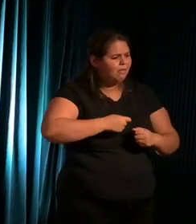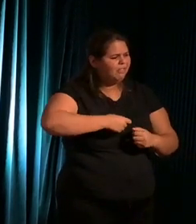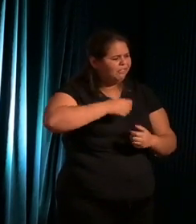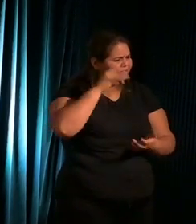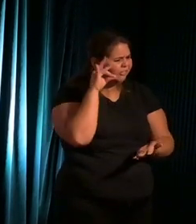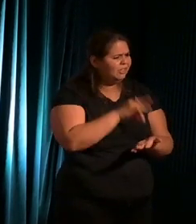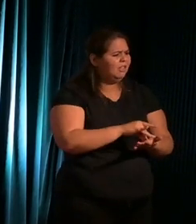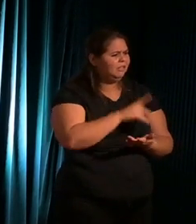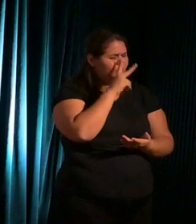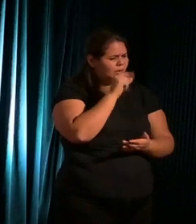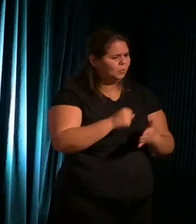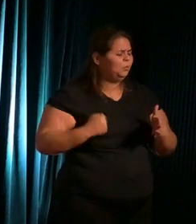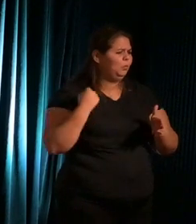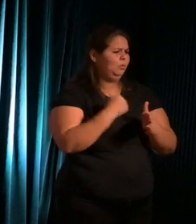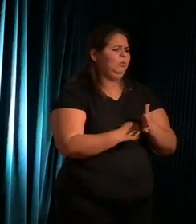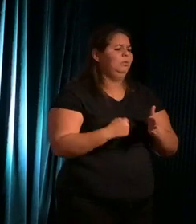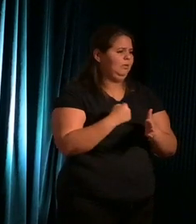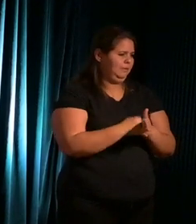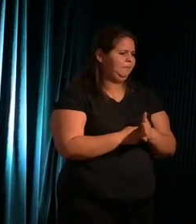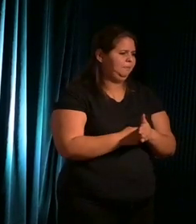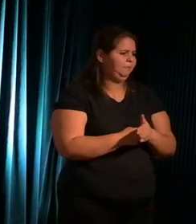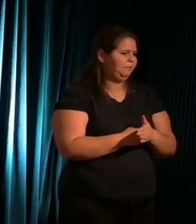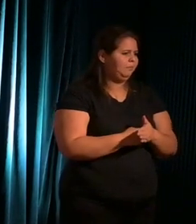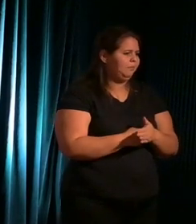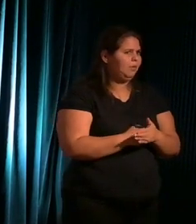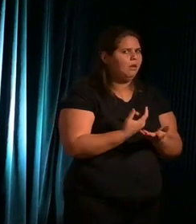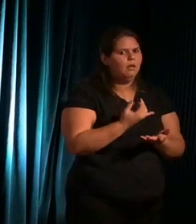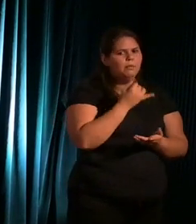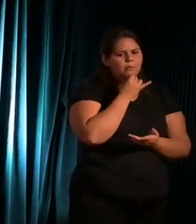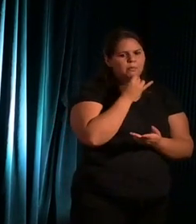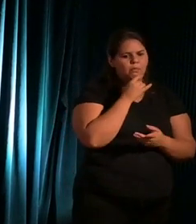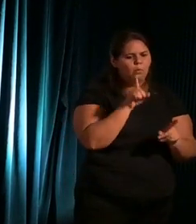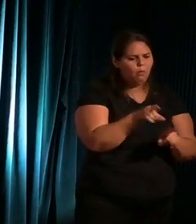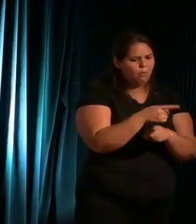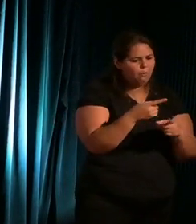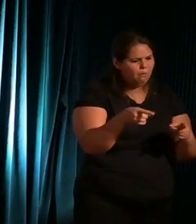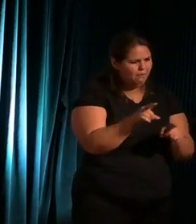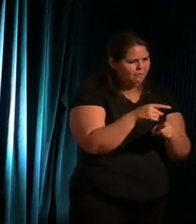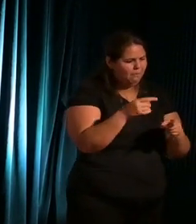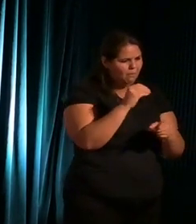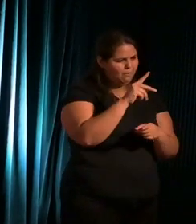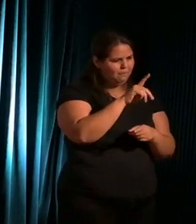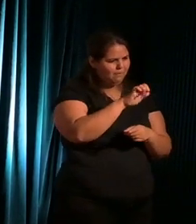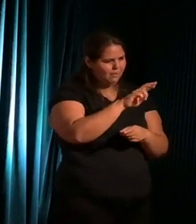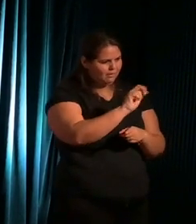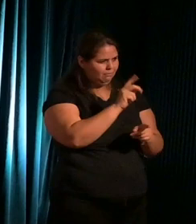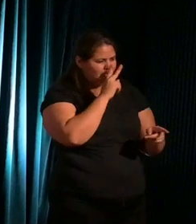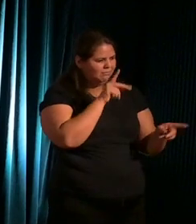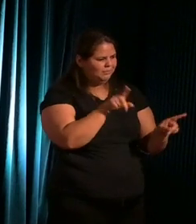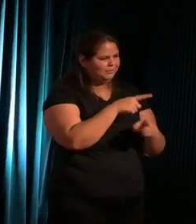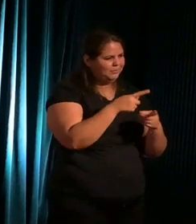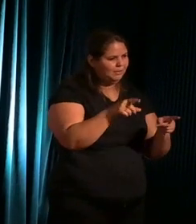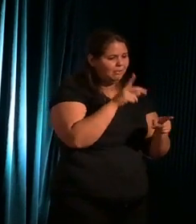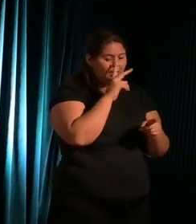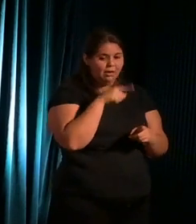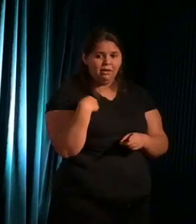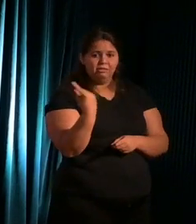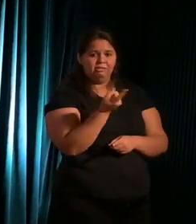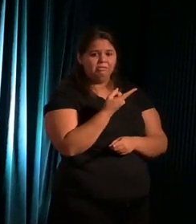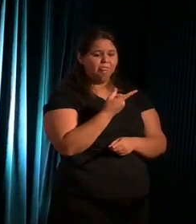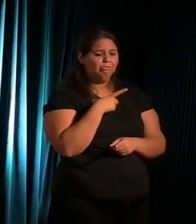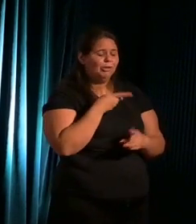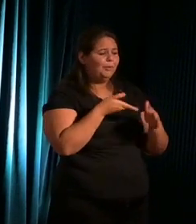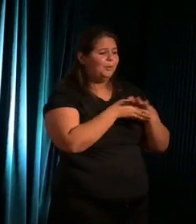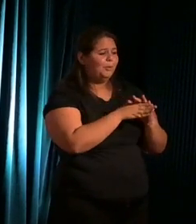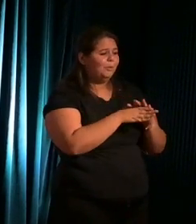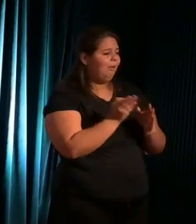febril, né? Eu sei que a ópera para nós é uma coisa assim, talvez indevida, né? Ela não é